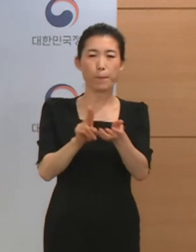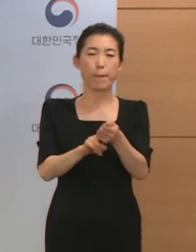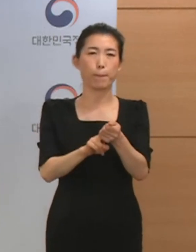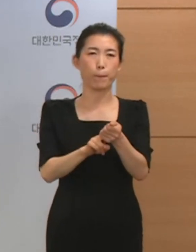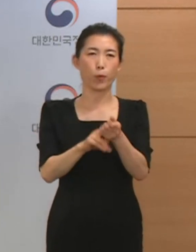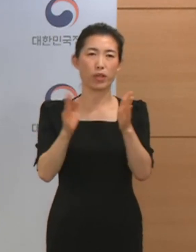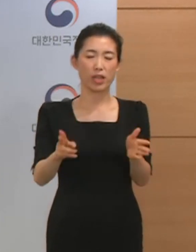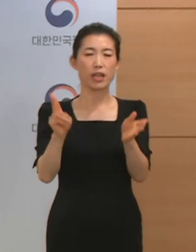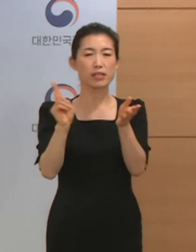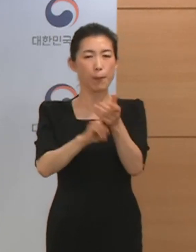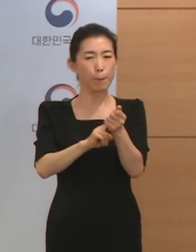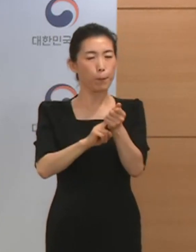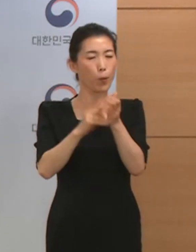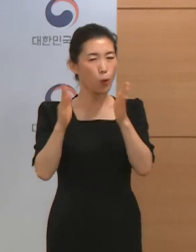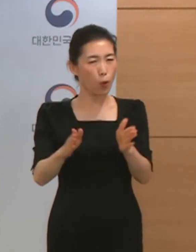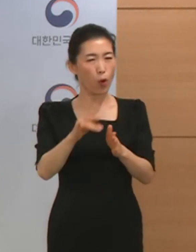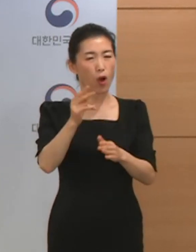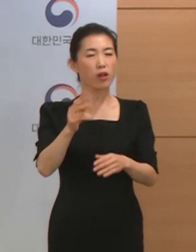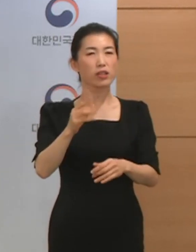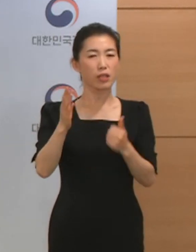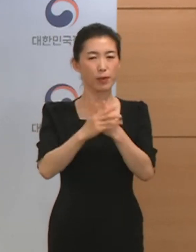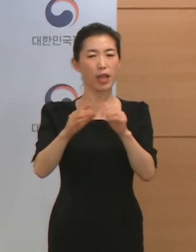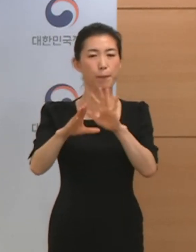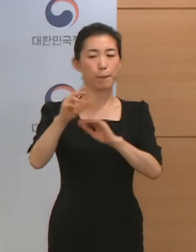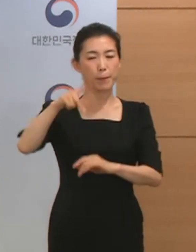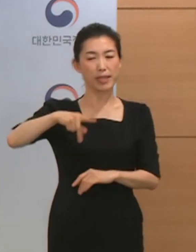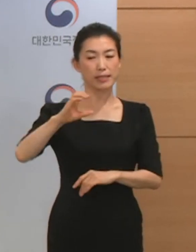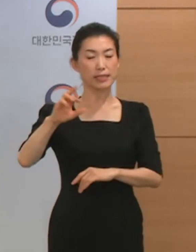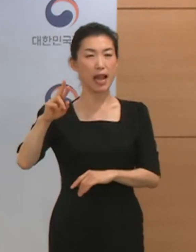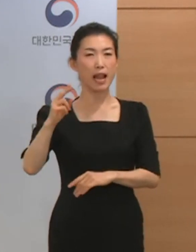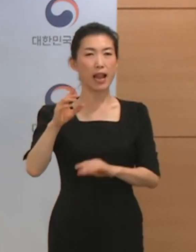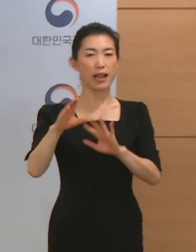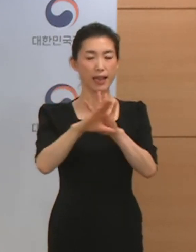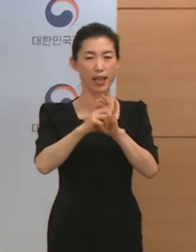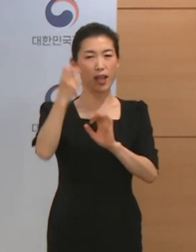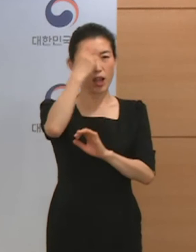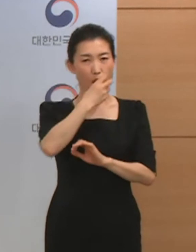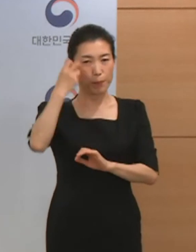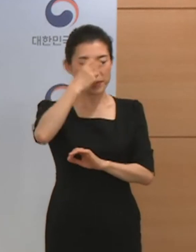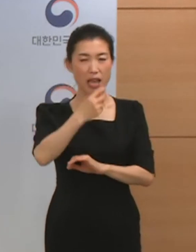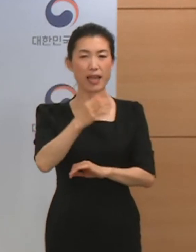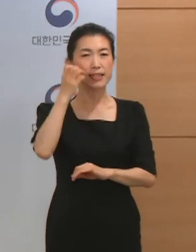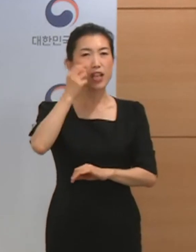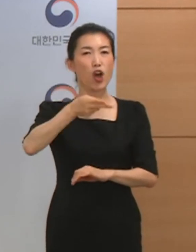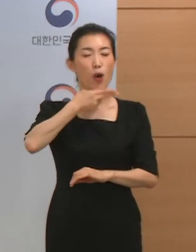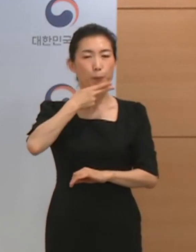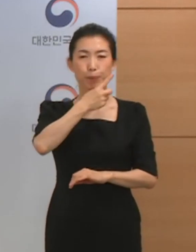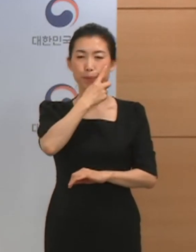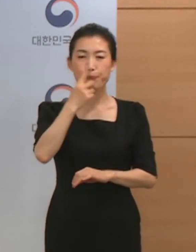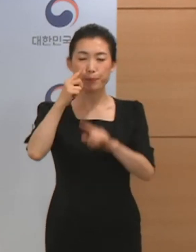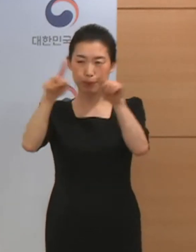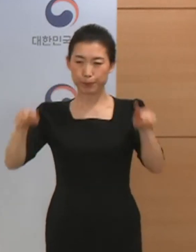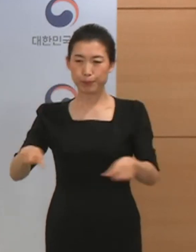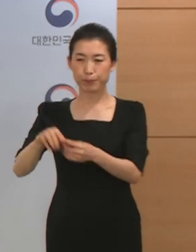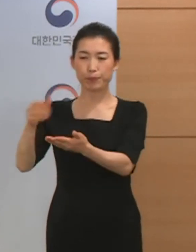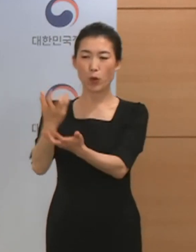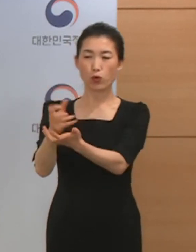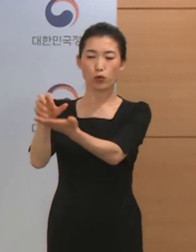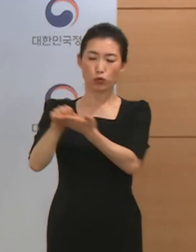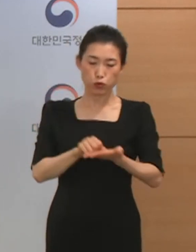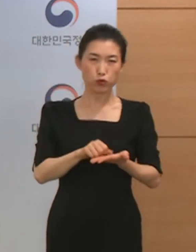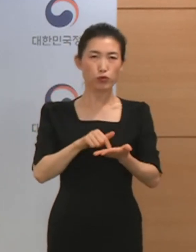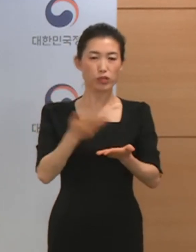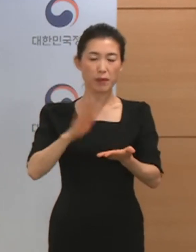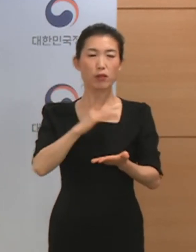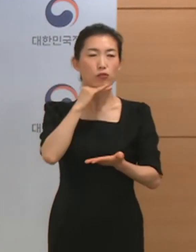있습니다. 그것 때문에 외국에서 PCR 음성 확인서를 들고 온다 하더라도 2주간 격리를 무조건